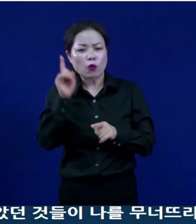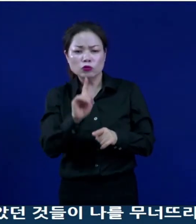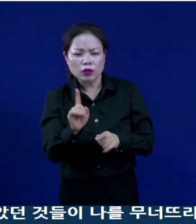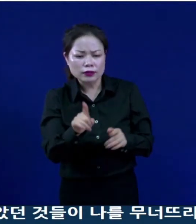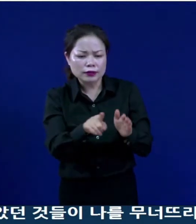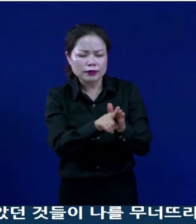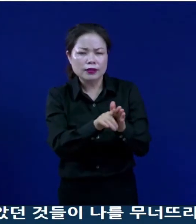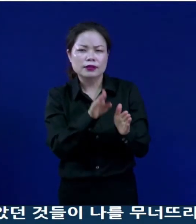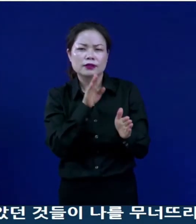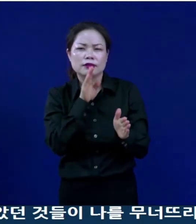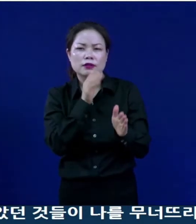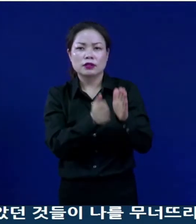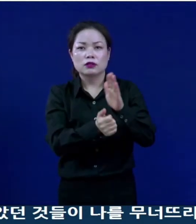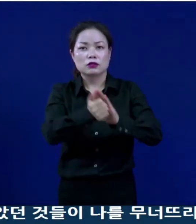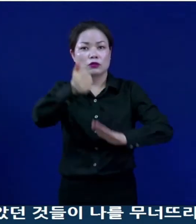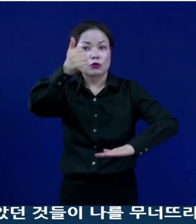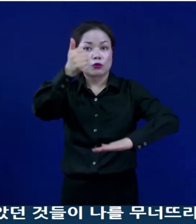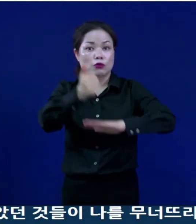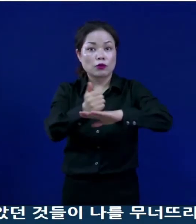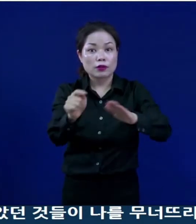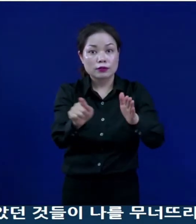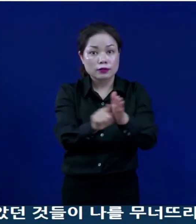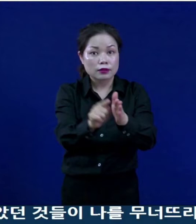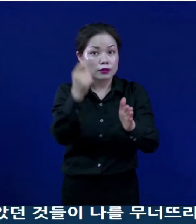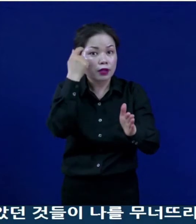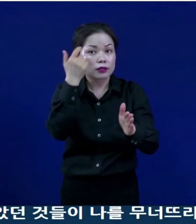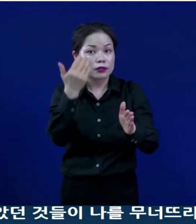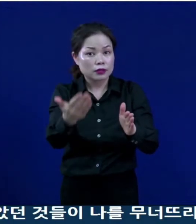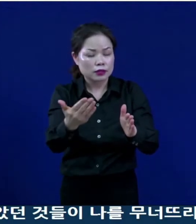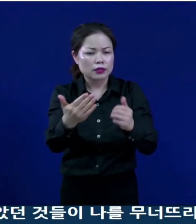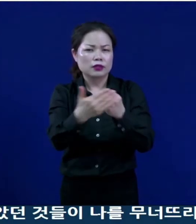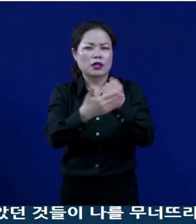어떠한 신앙이 진정으로 성공한 신앙이고 또